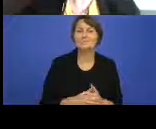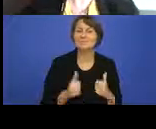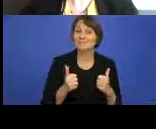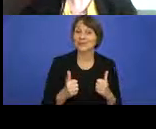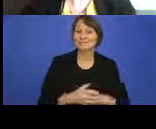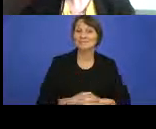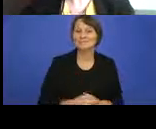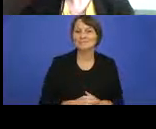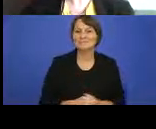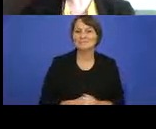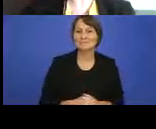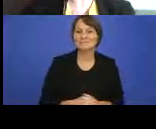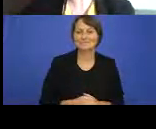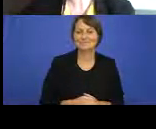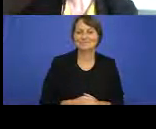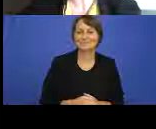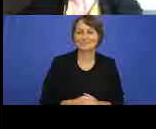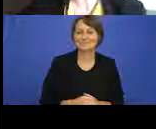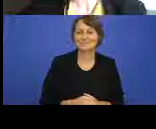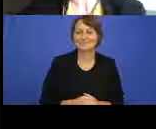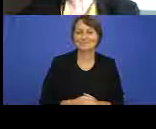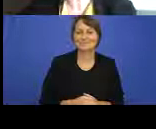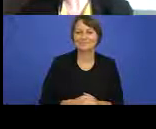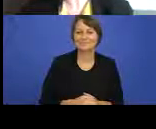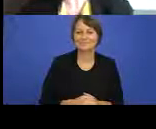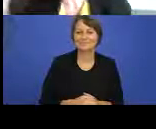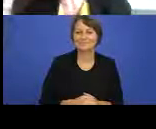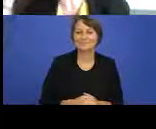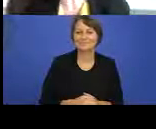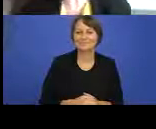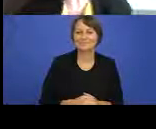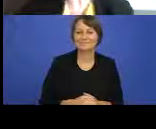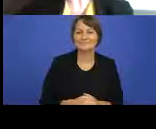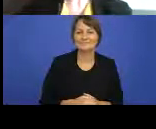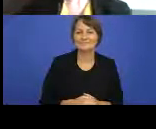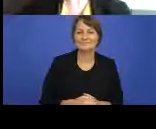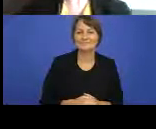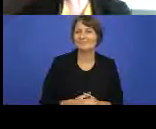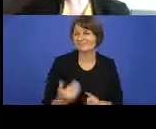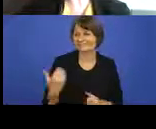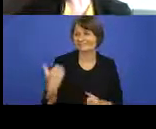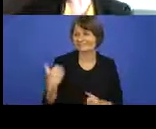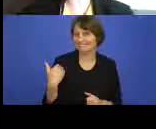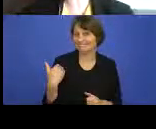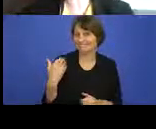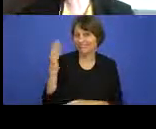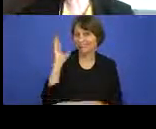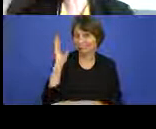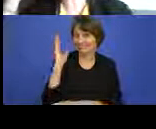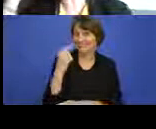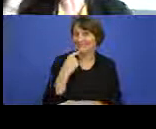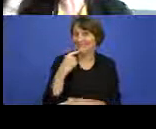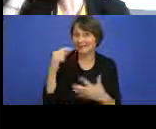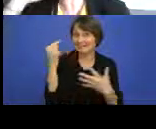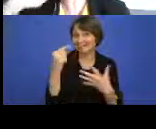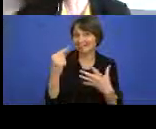Bien. As it has been just said, Comme il vient d'être dit à